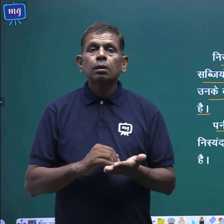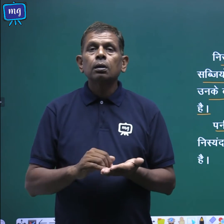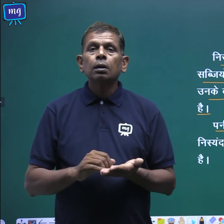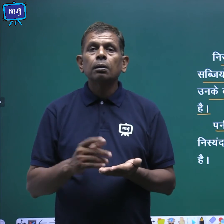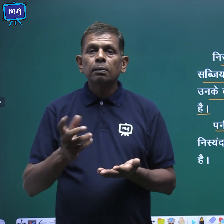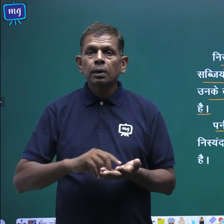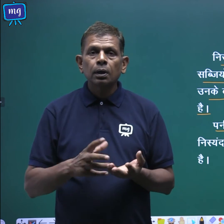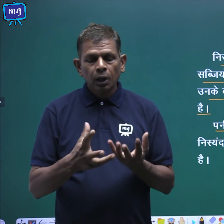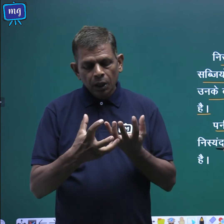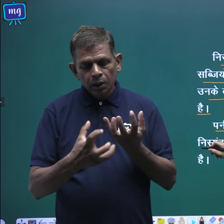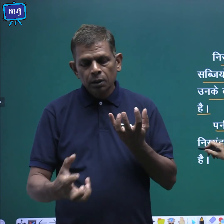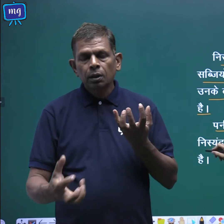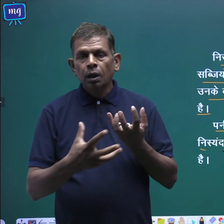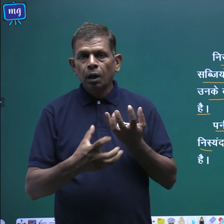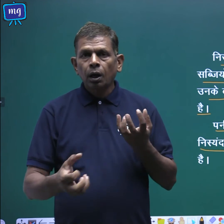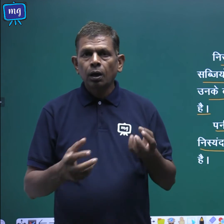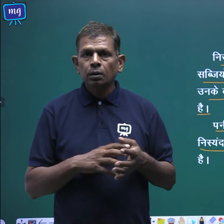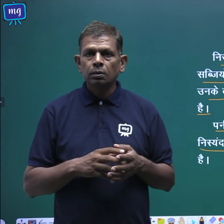भी निस्यंदन विधि का